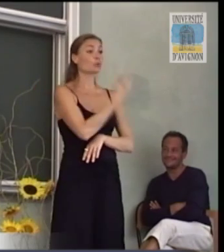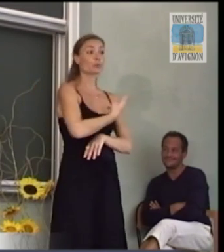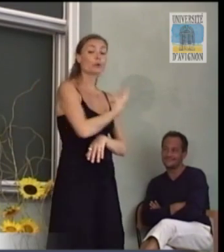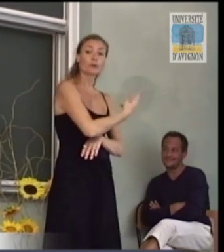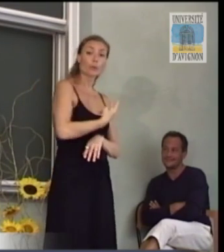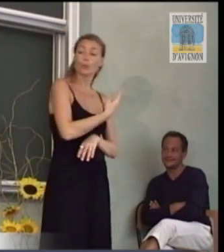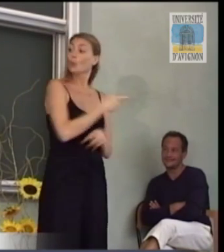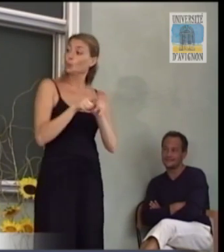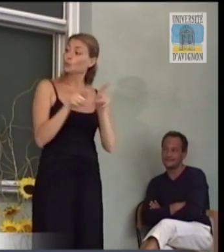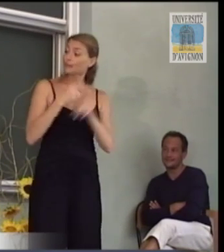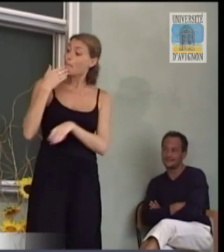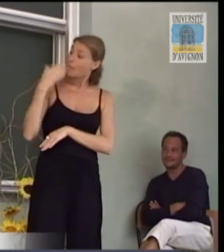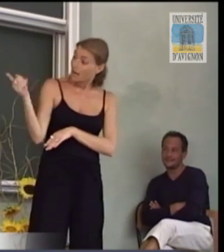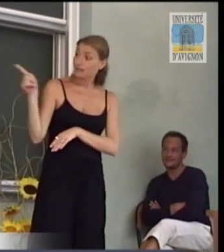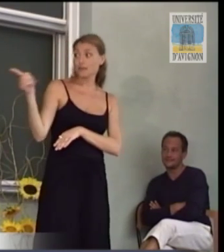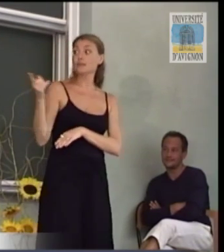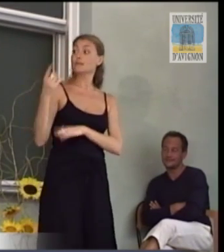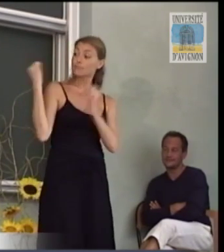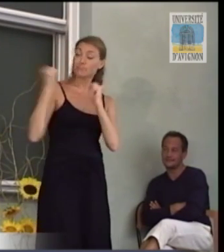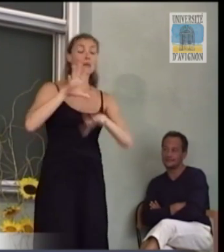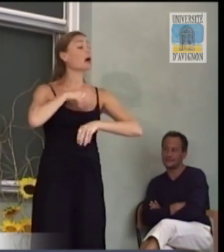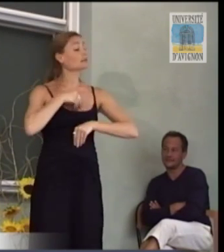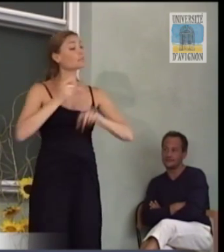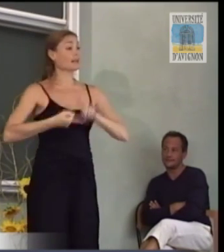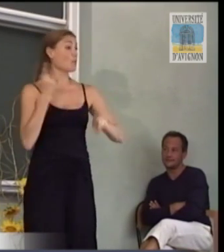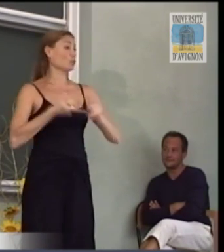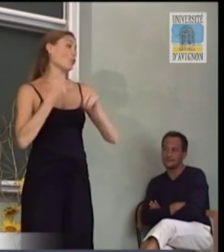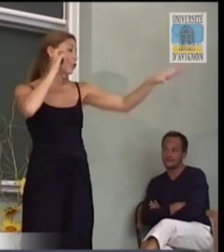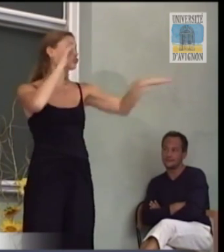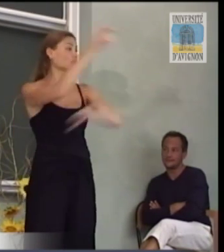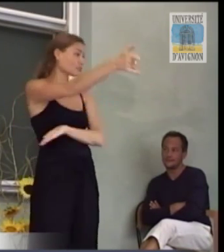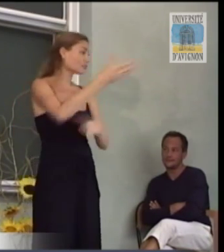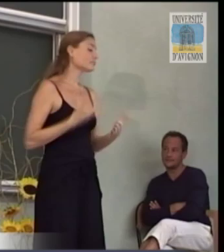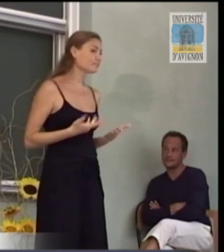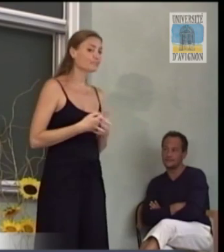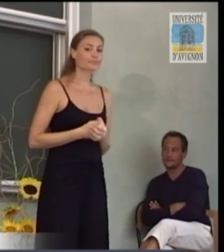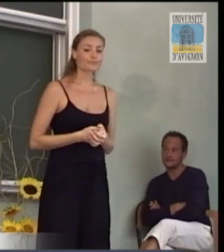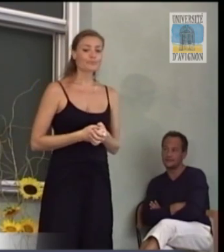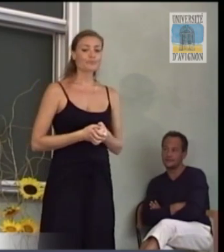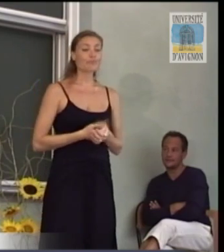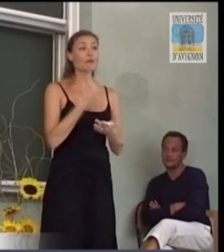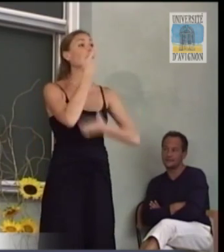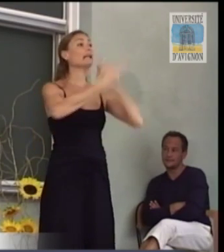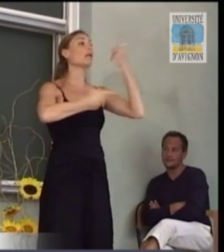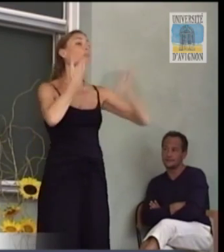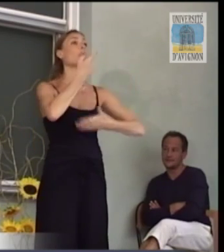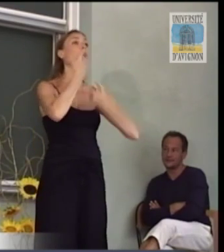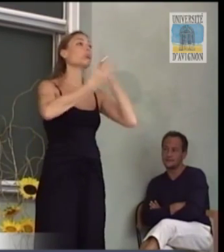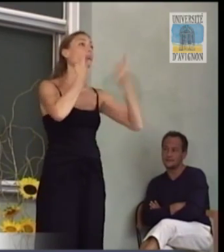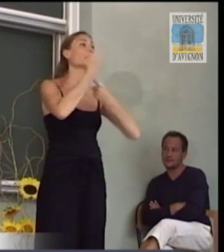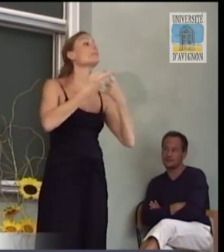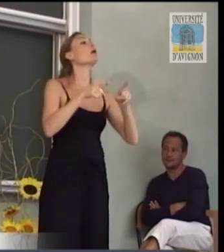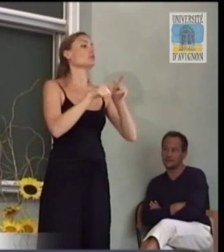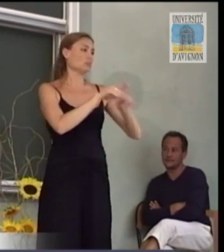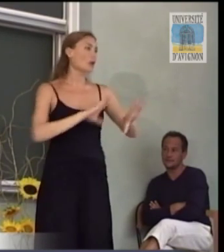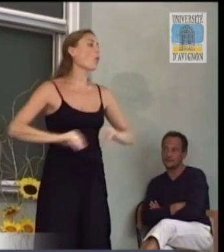validé cette initiative. Ça, c'est très important. La cohérence, on peut pas être dans le discours et pas dans l'acte. Et donc, ma directrice me dit, mais ils